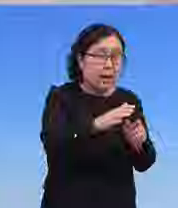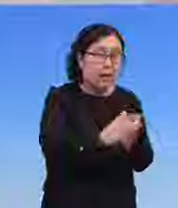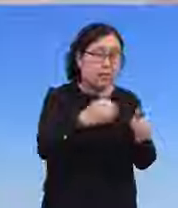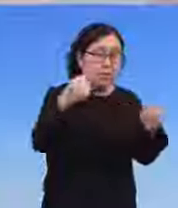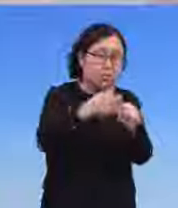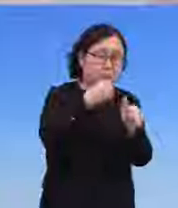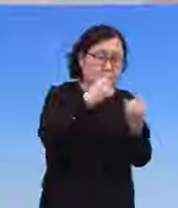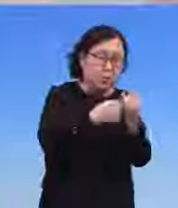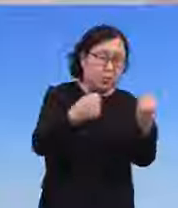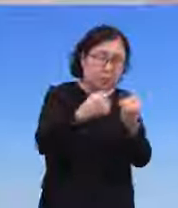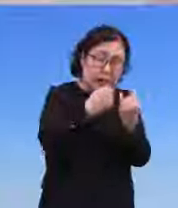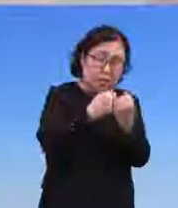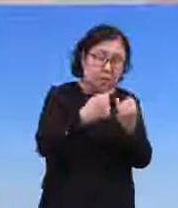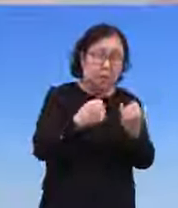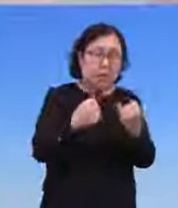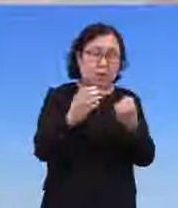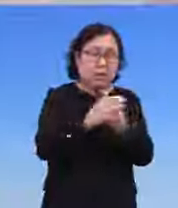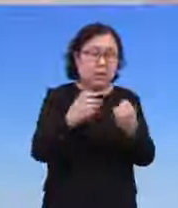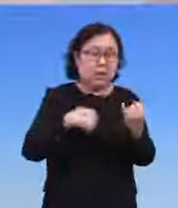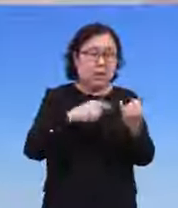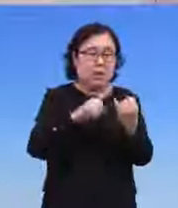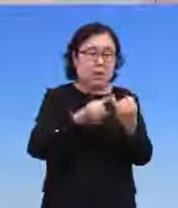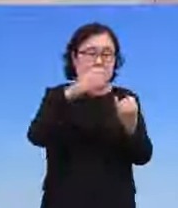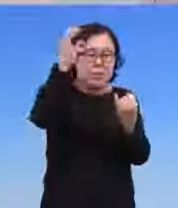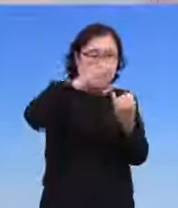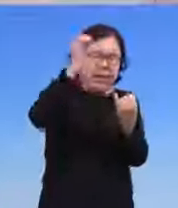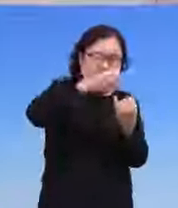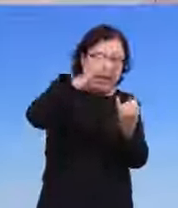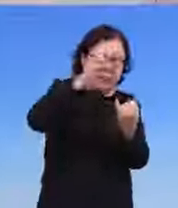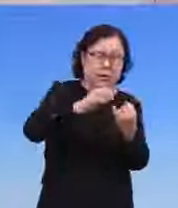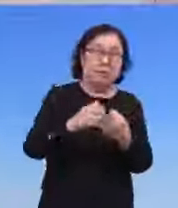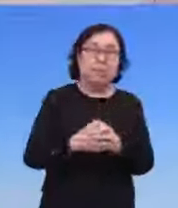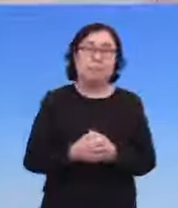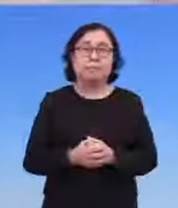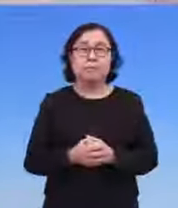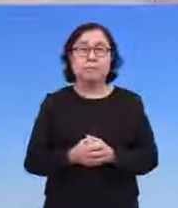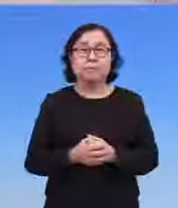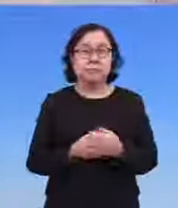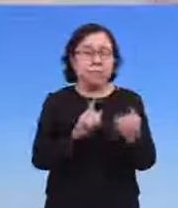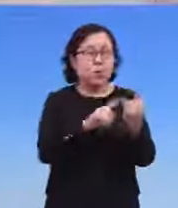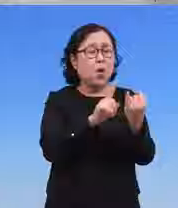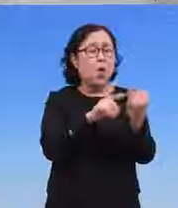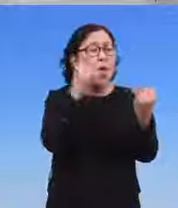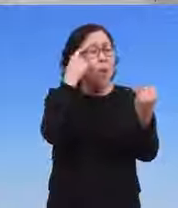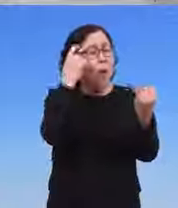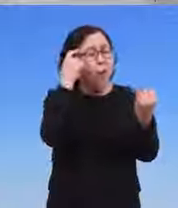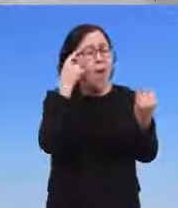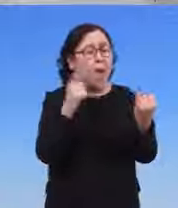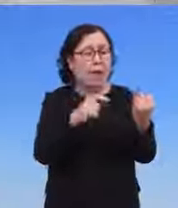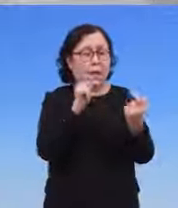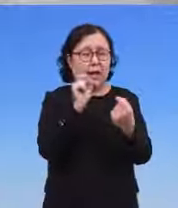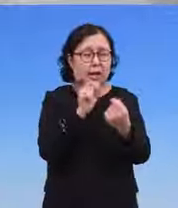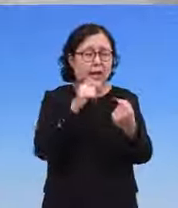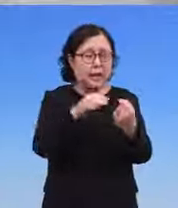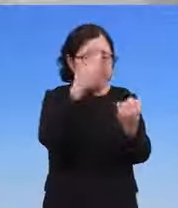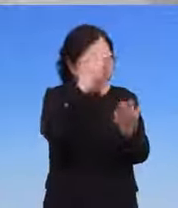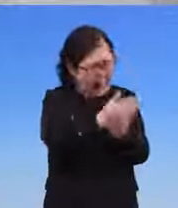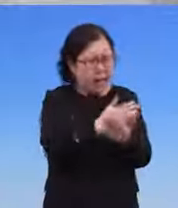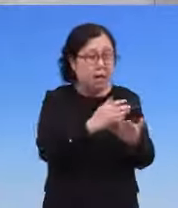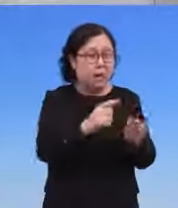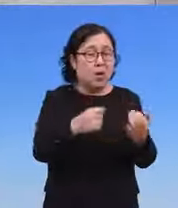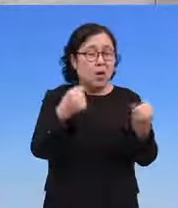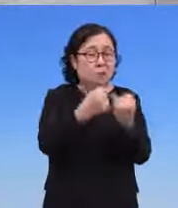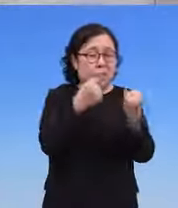막 하루는 저희 누나가 막 너무 속이 상해가지고 막 야단을 친 거예요. 그 어린애 보고. 왜 그러냐? 너 그 걔들 옆에 가지